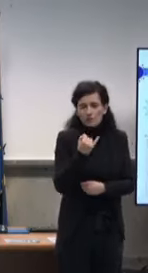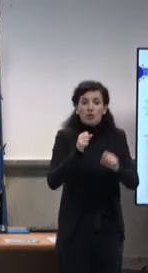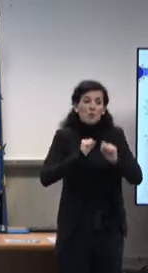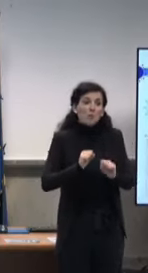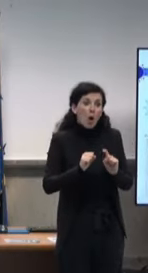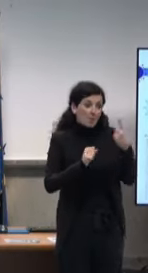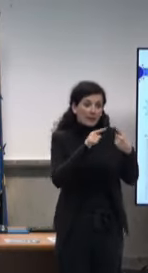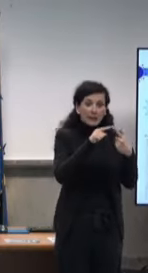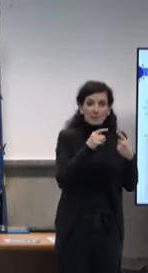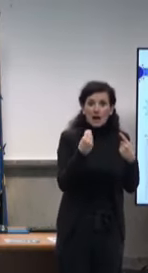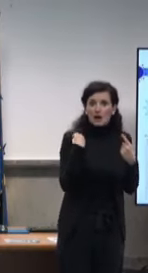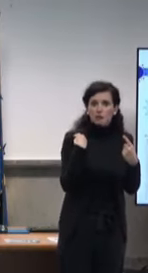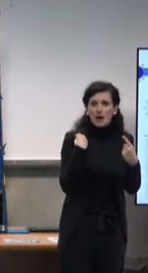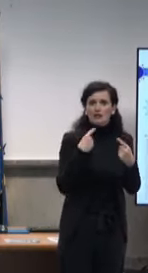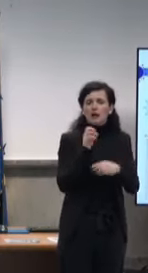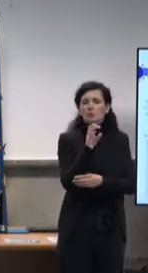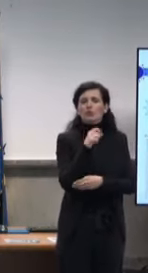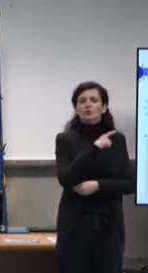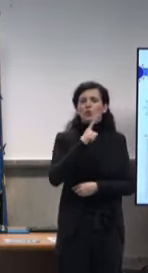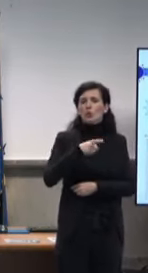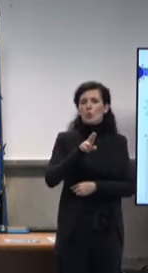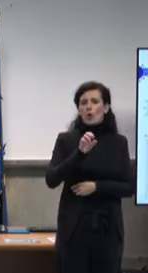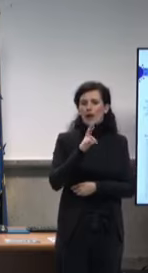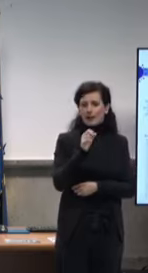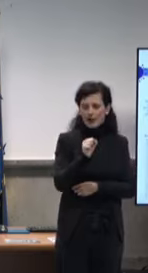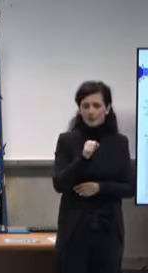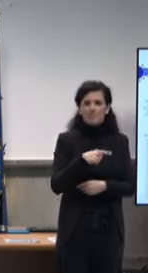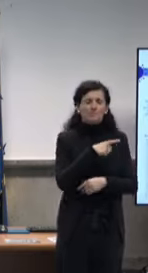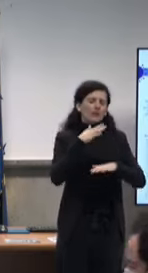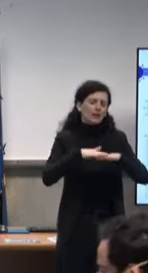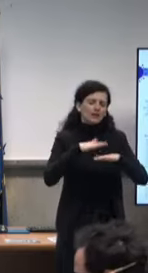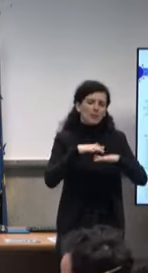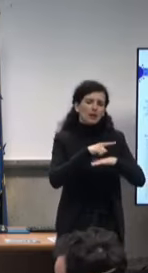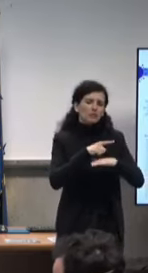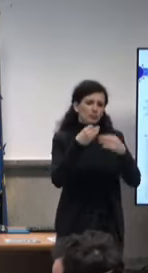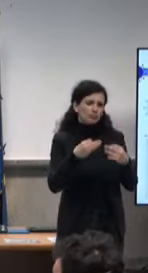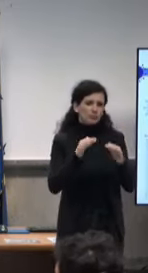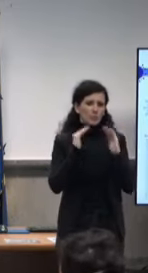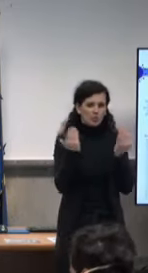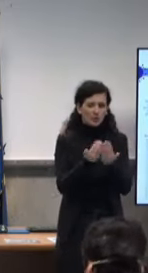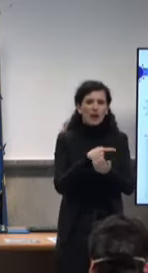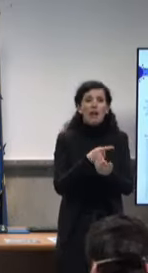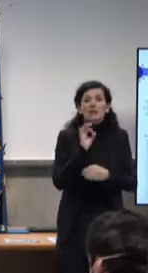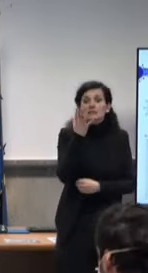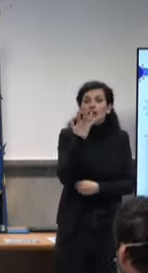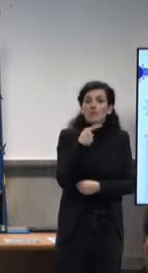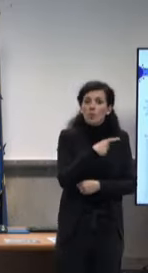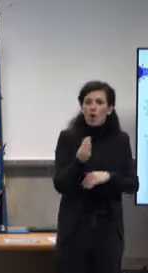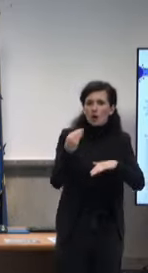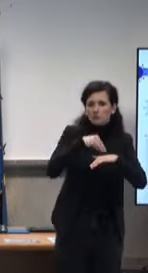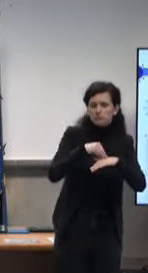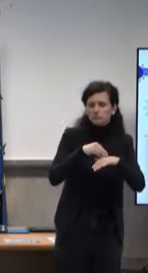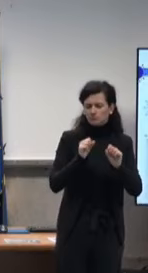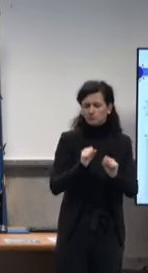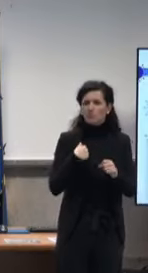è certamente un esperto mondiale di questi problemi e quindi sono ben felice se poi vuole fare dei